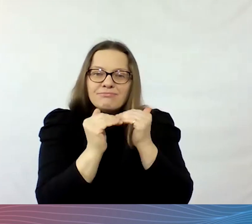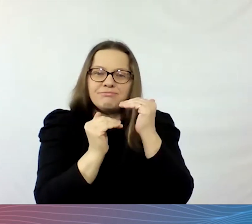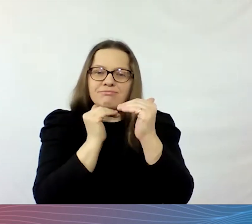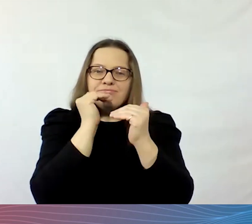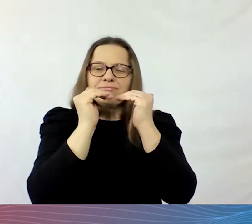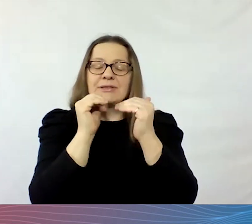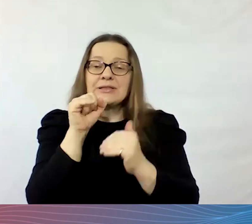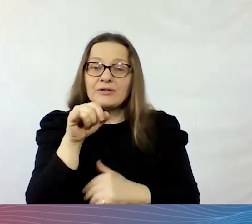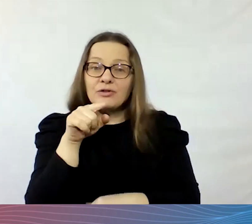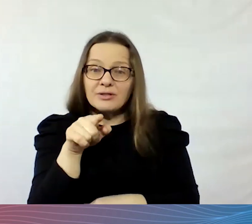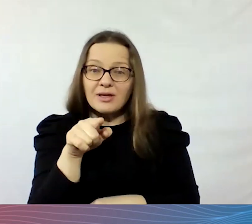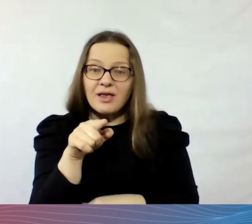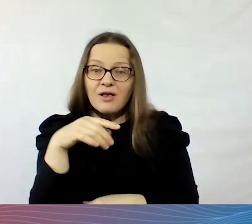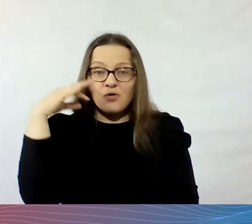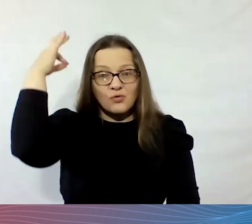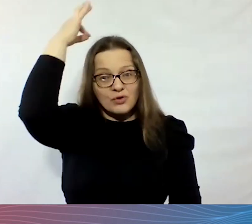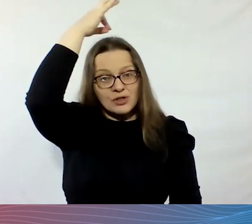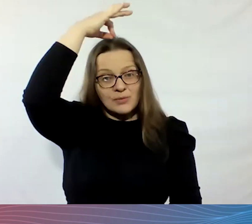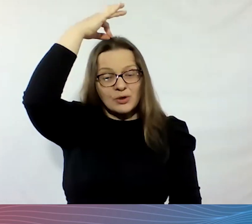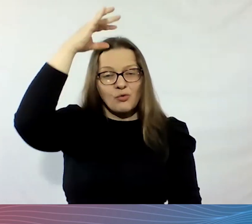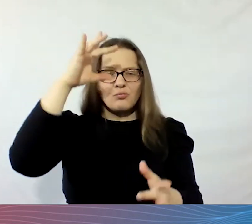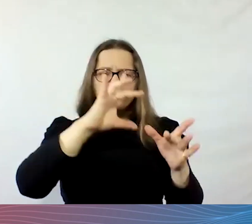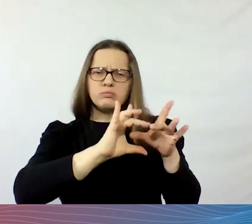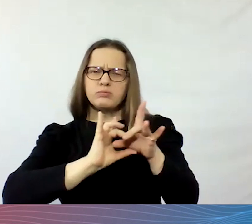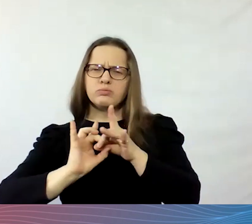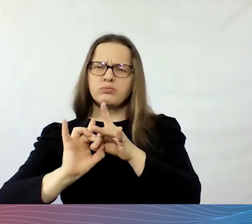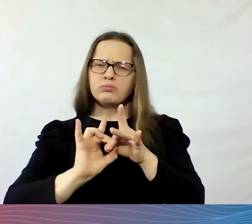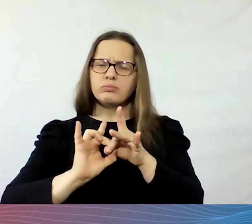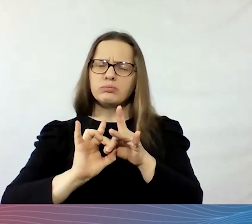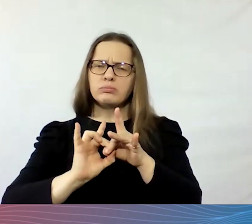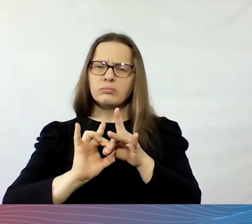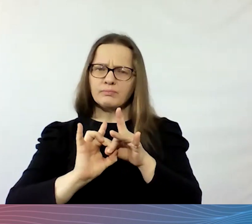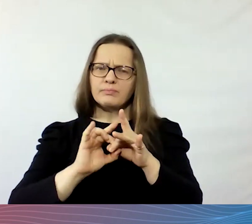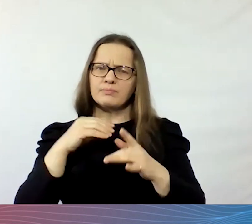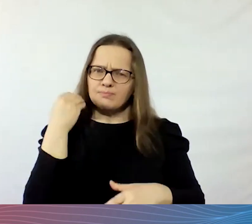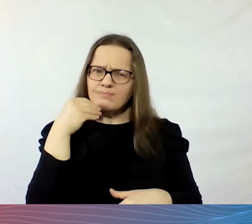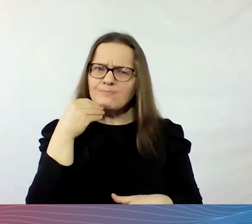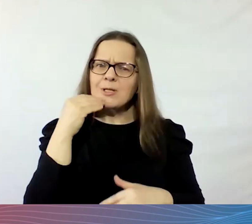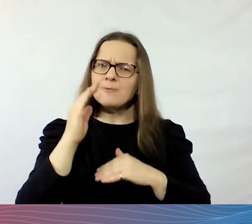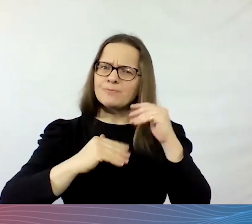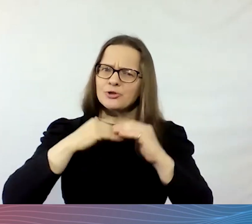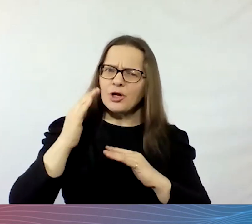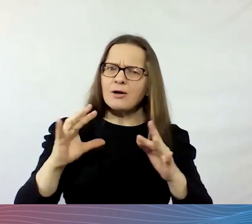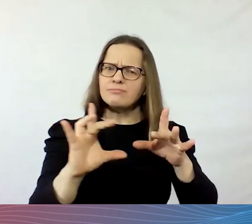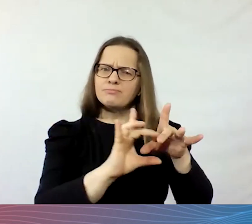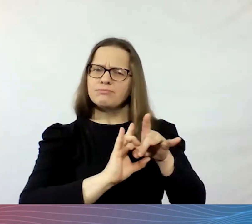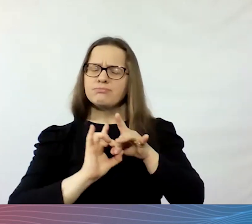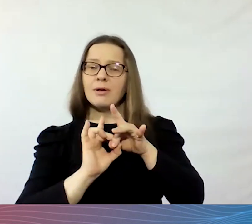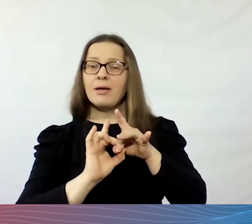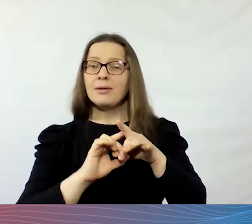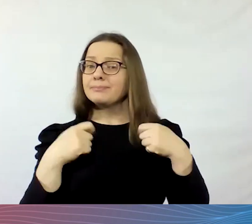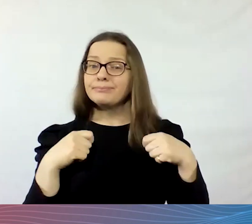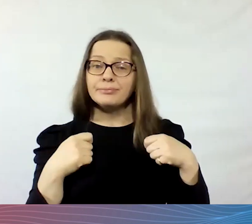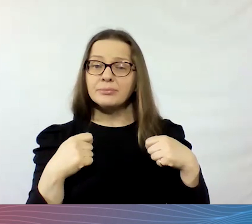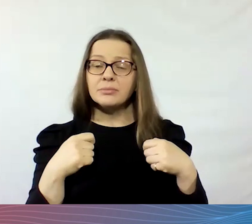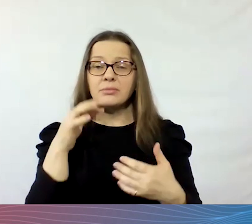do Espírito, você precisa da fé. E para a fé precisa